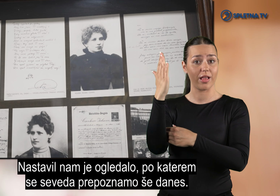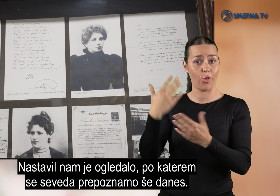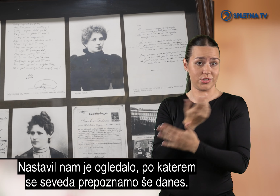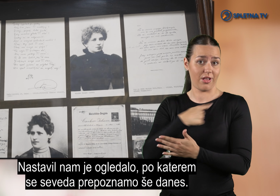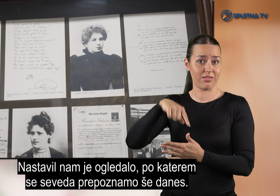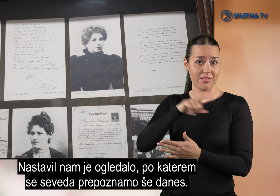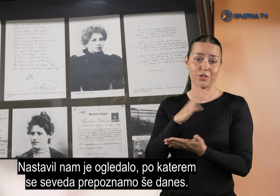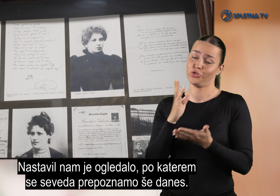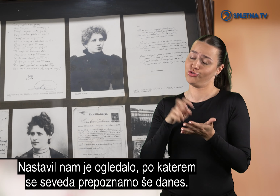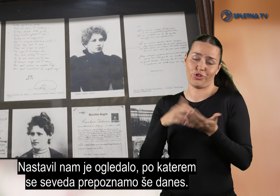prepoznamo še danes.